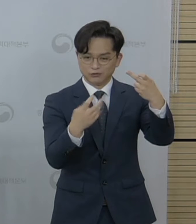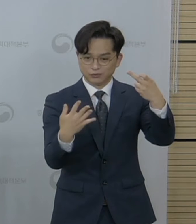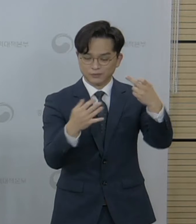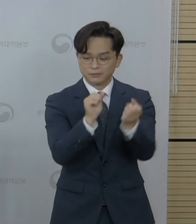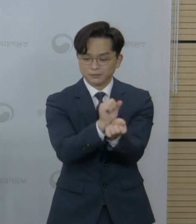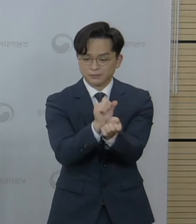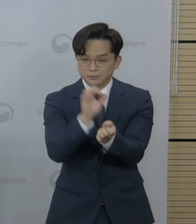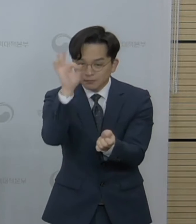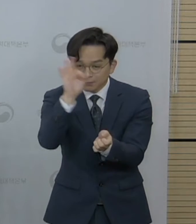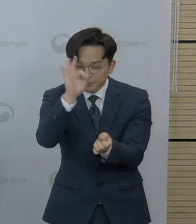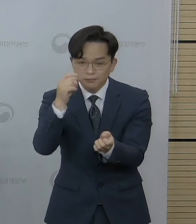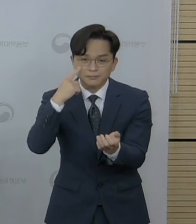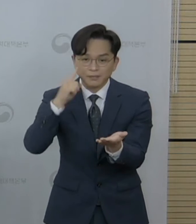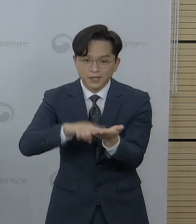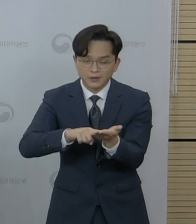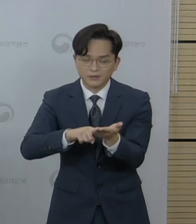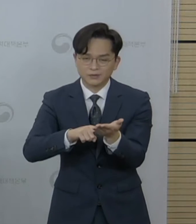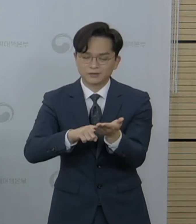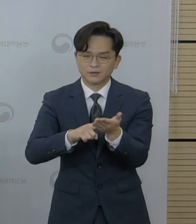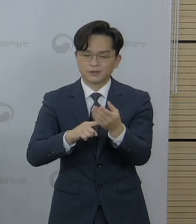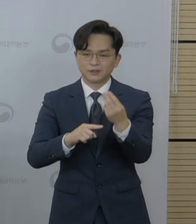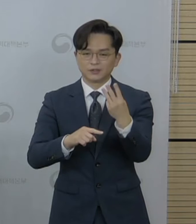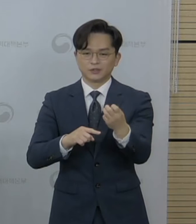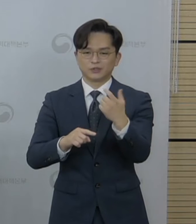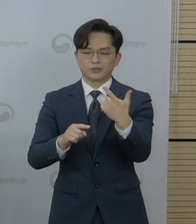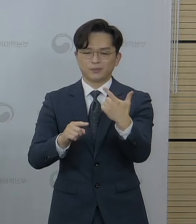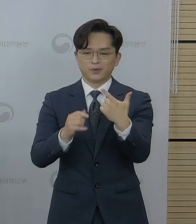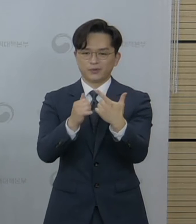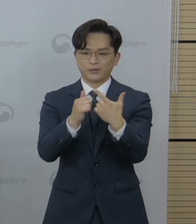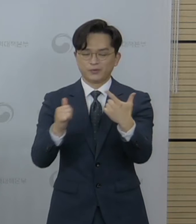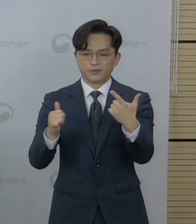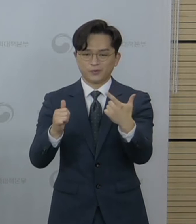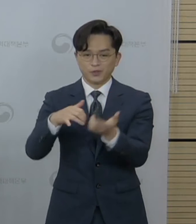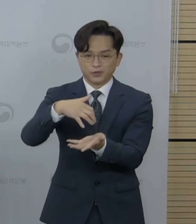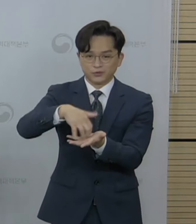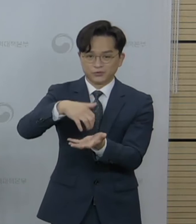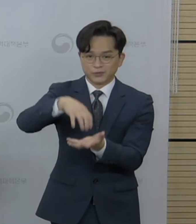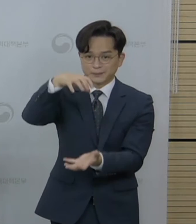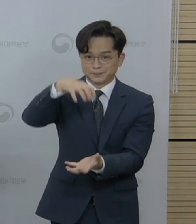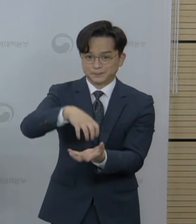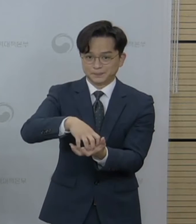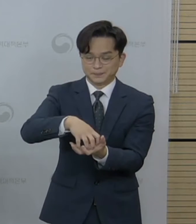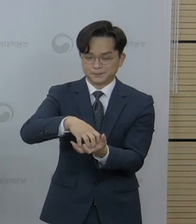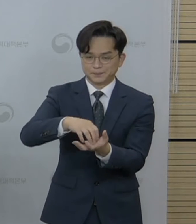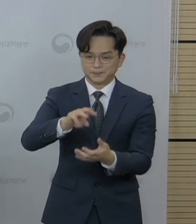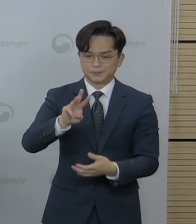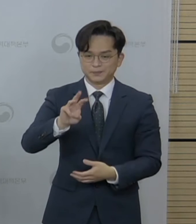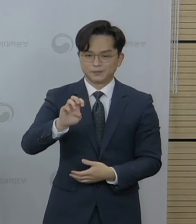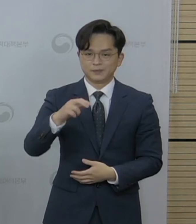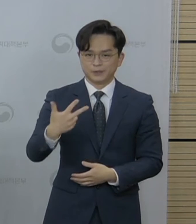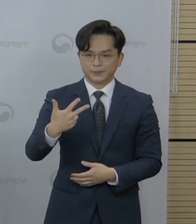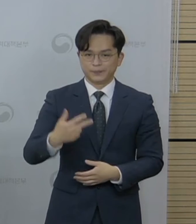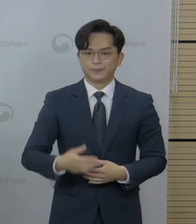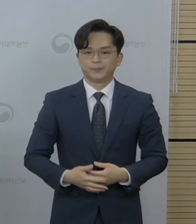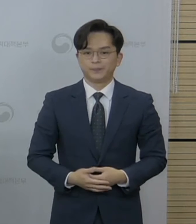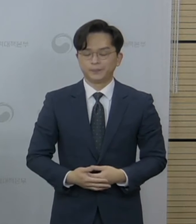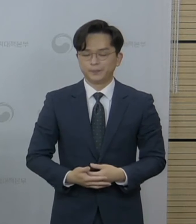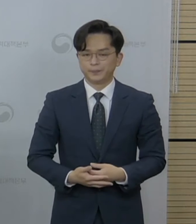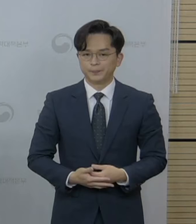중 36명이 추가 확진되어 현재까지 누적 확진자는 총 37명입니다.